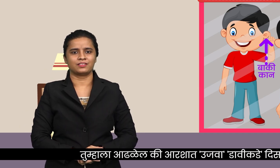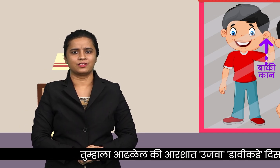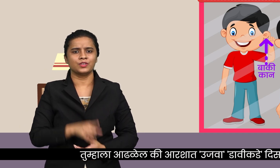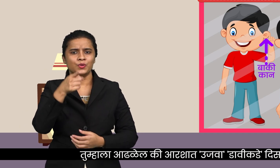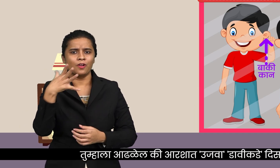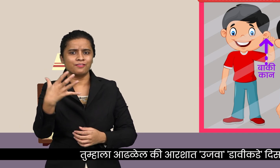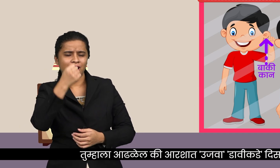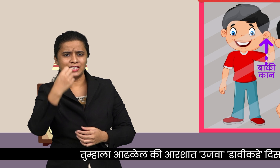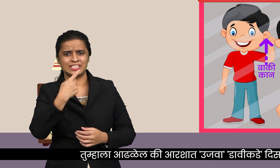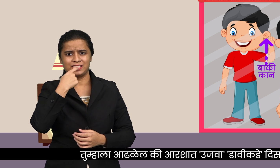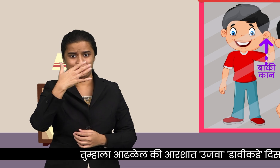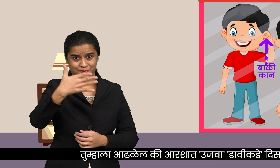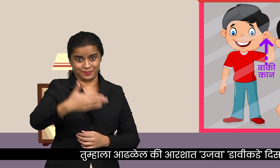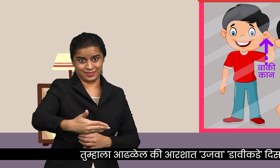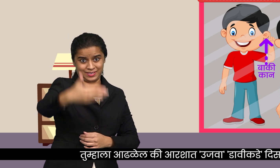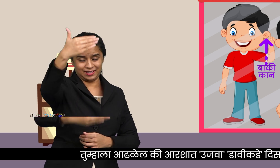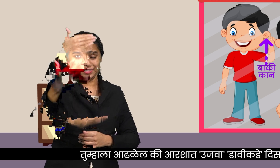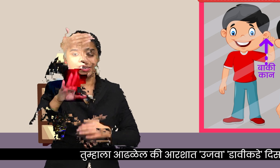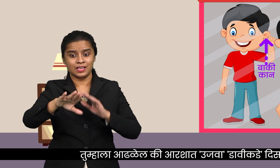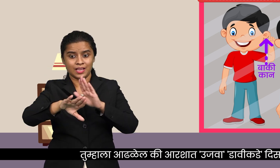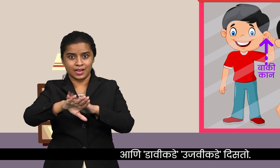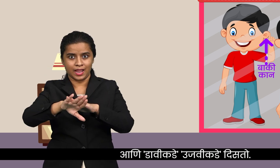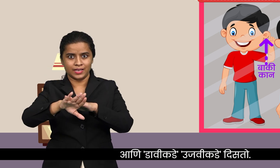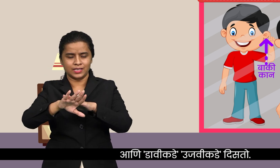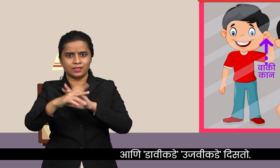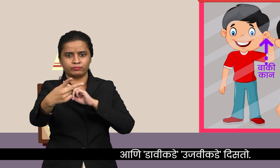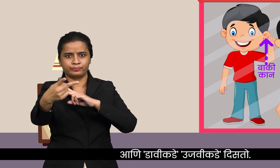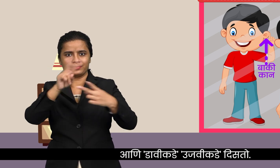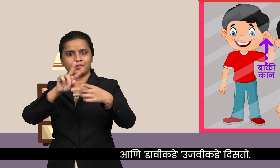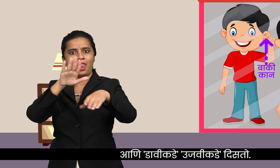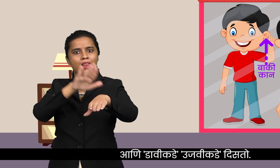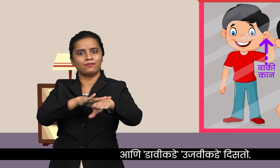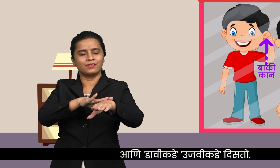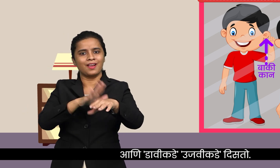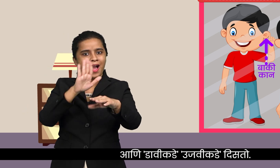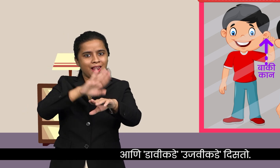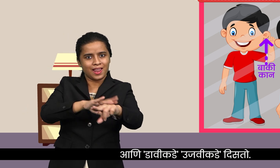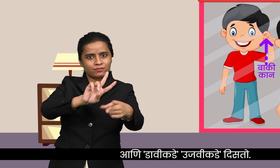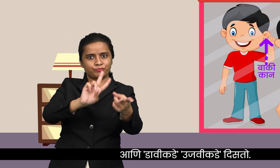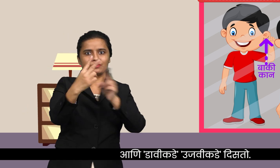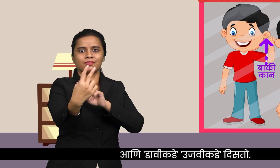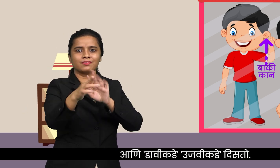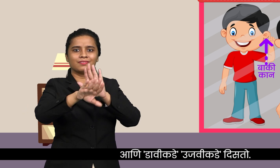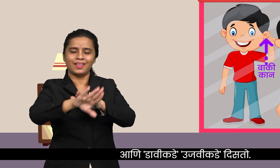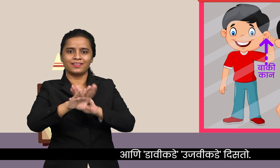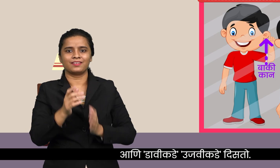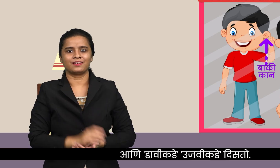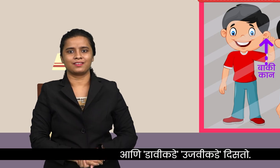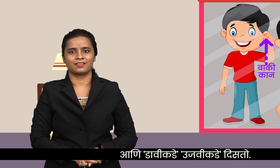तुम्हाला आढळेल की आरशात उजवा डावीकडे दिसतो आणि डावा उजवीकडे दिसतो.